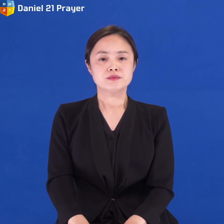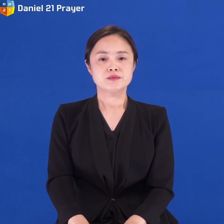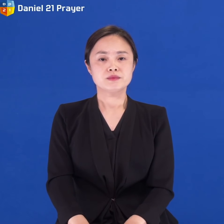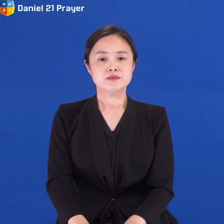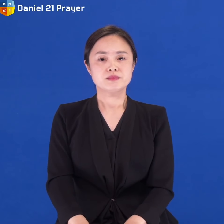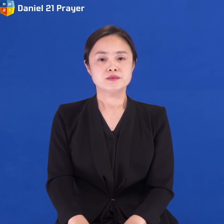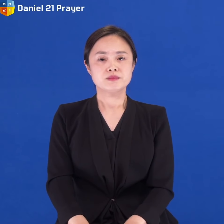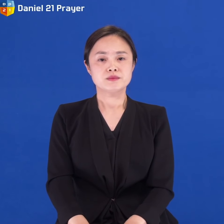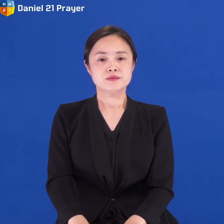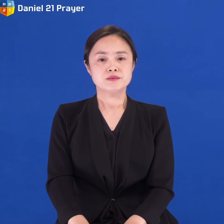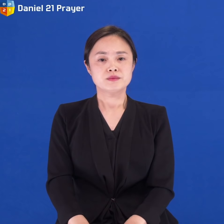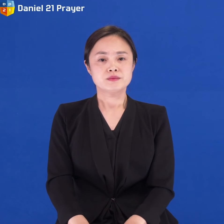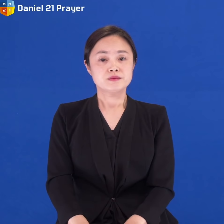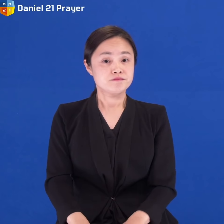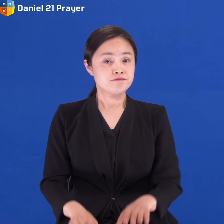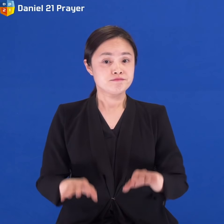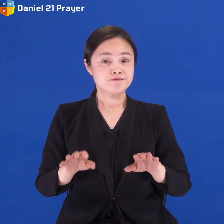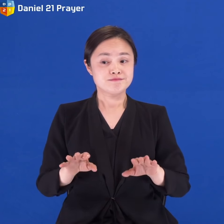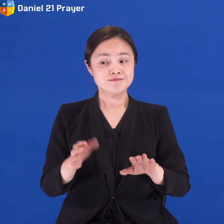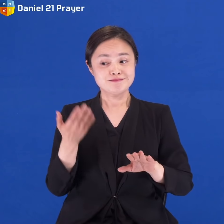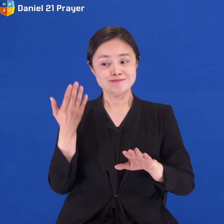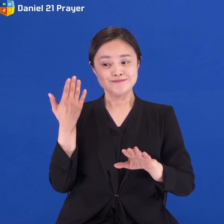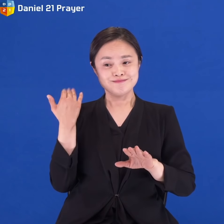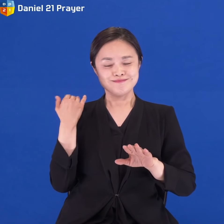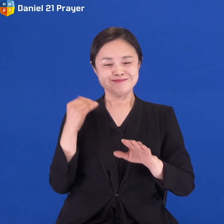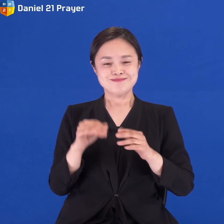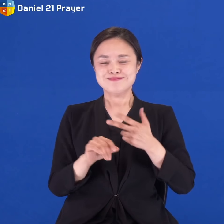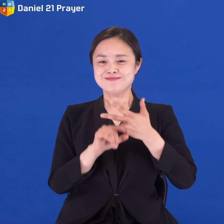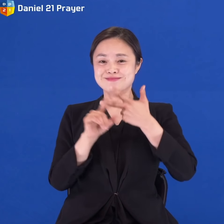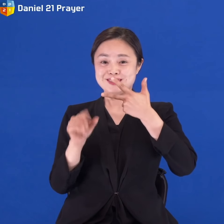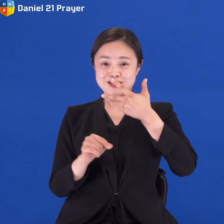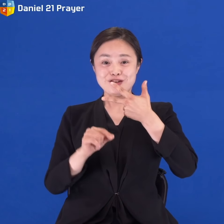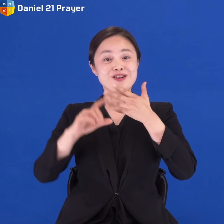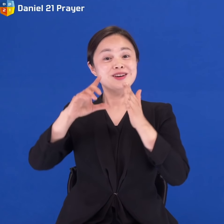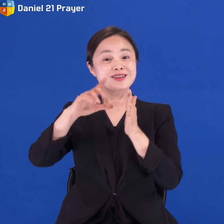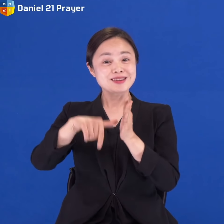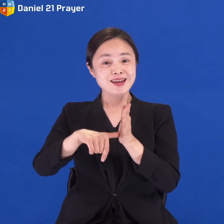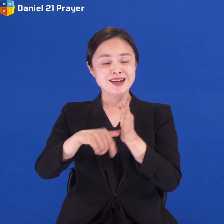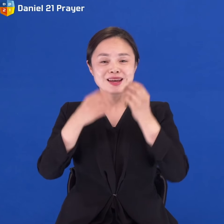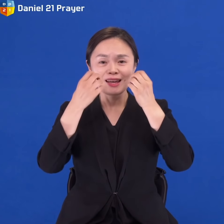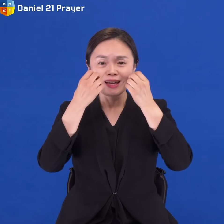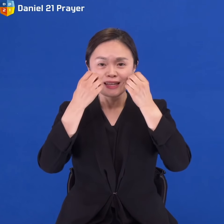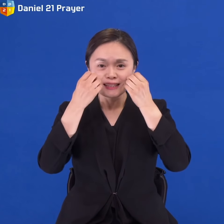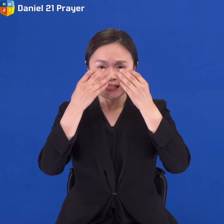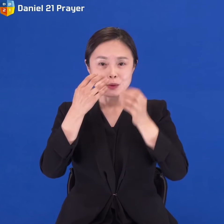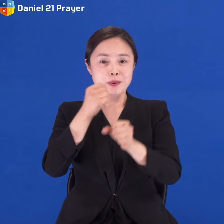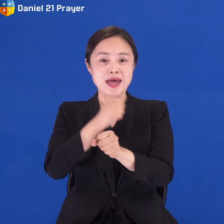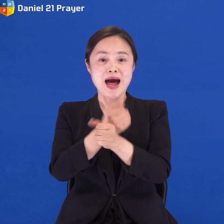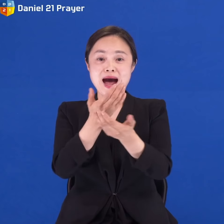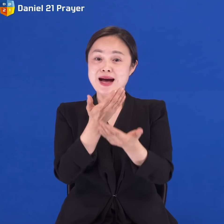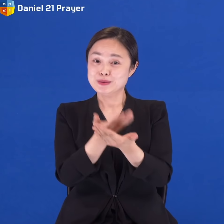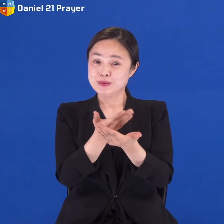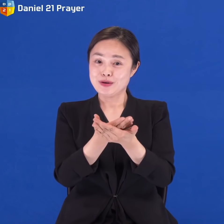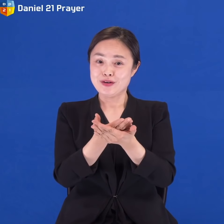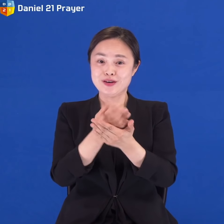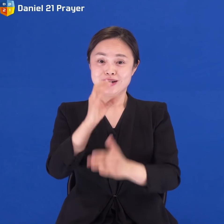올 7월달 새롭게 하소서에서 가해자로 살고 있던 제가 피해자가